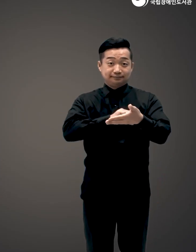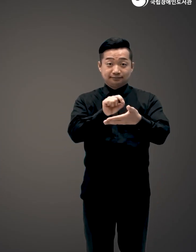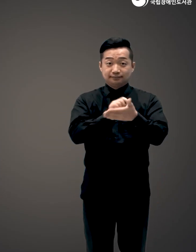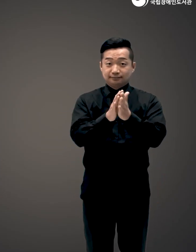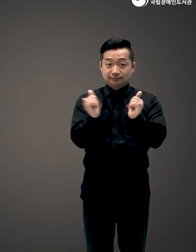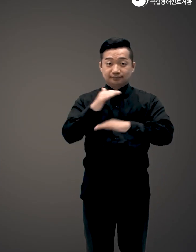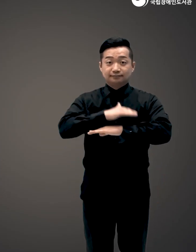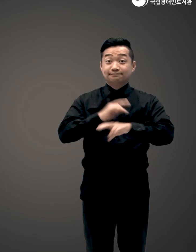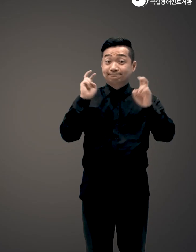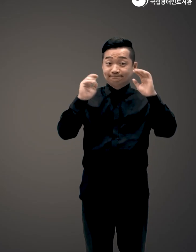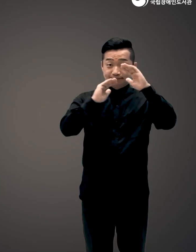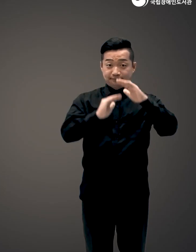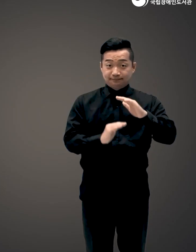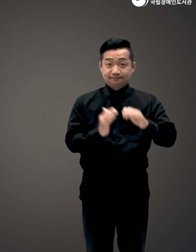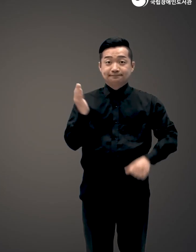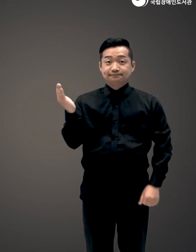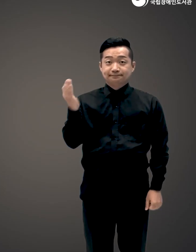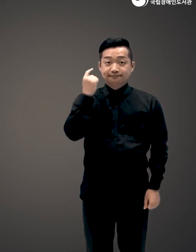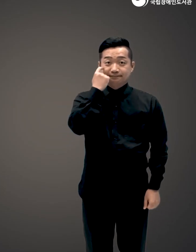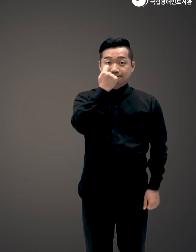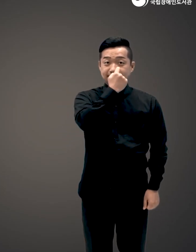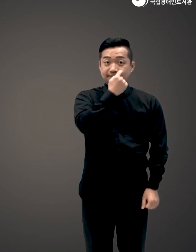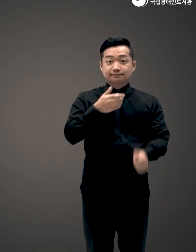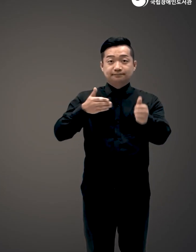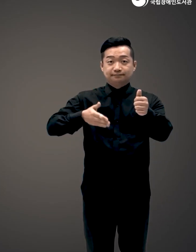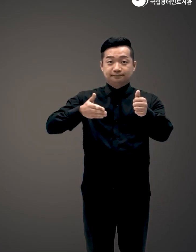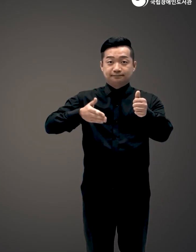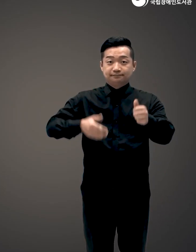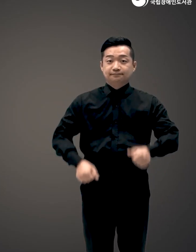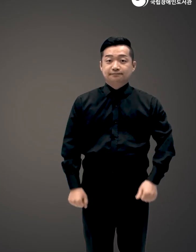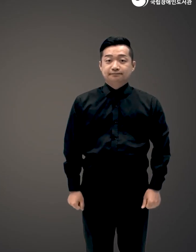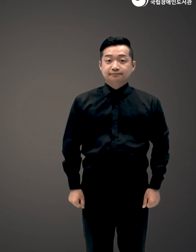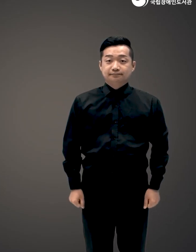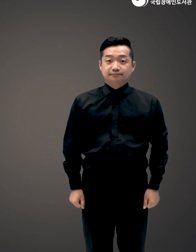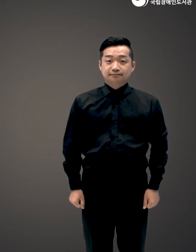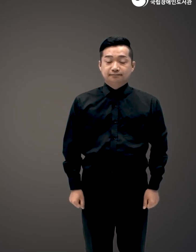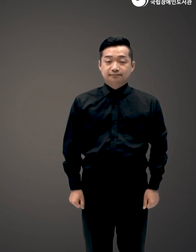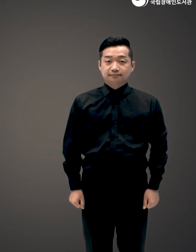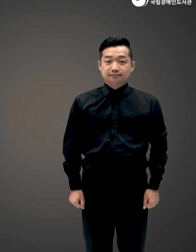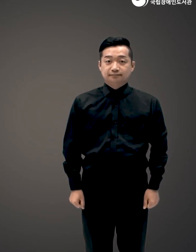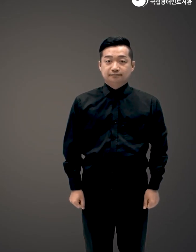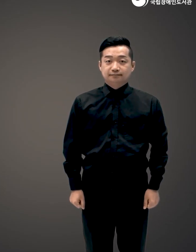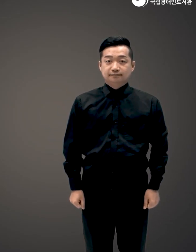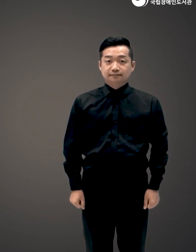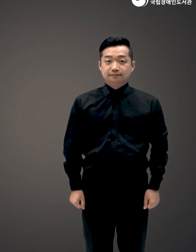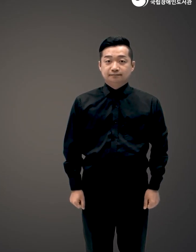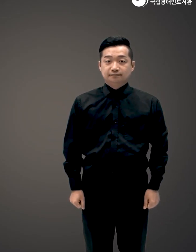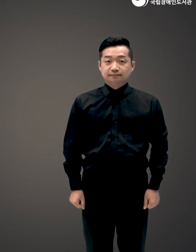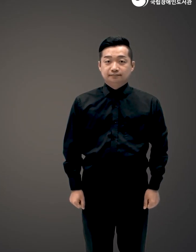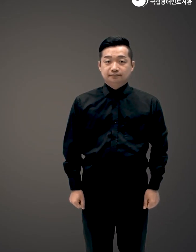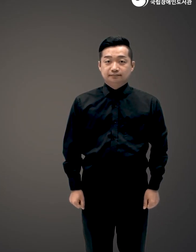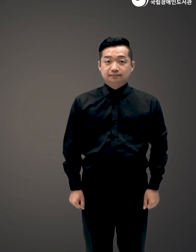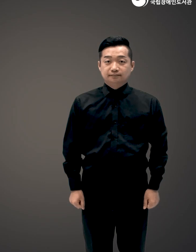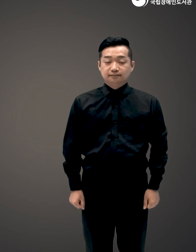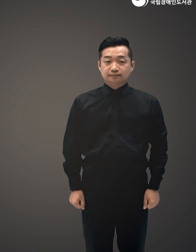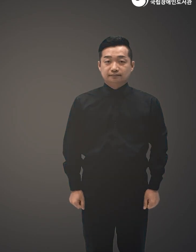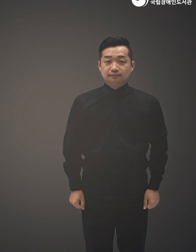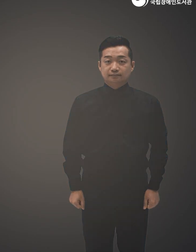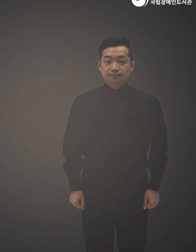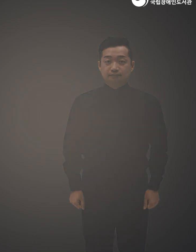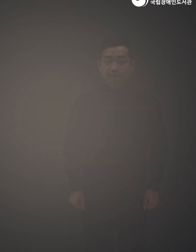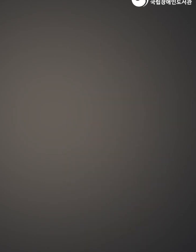도서명 그래서 철학이 필요해. 저자 고바야시 쇼에이. 출판사 샘앤파커스.